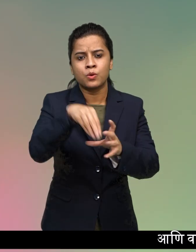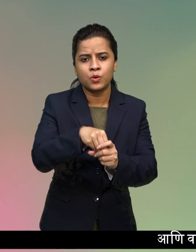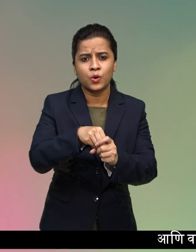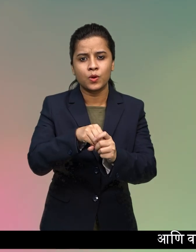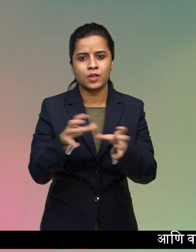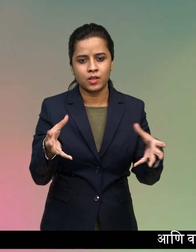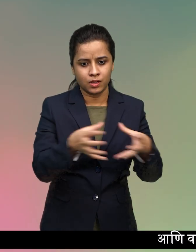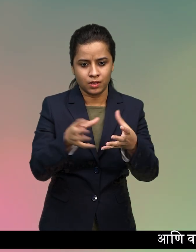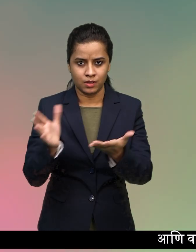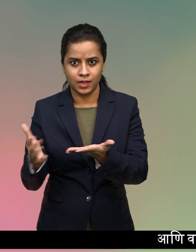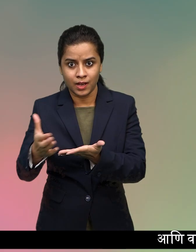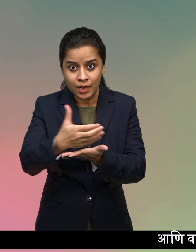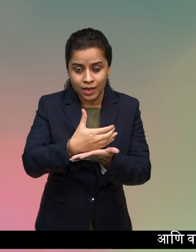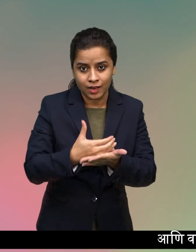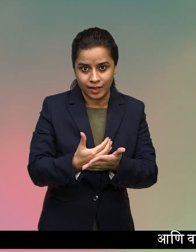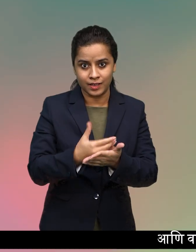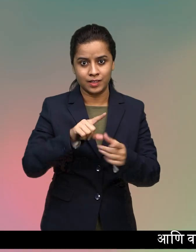आणि वहन यंत्रणा तयार करतात.